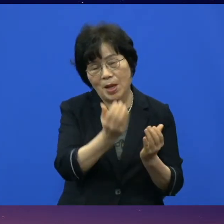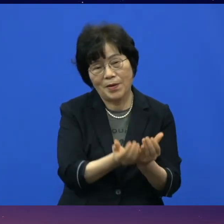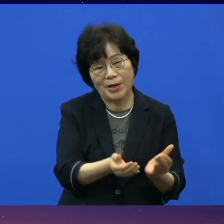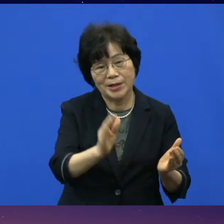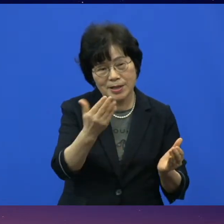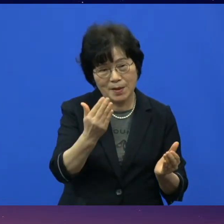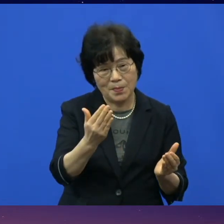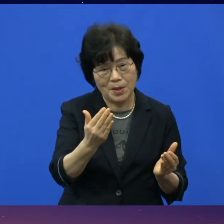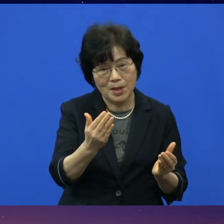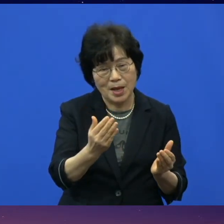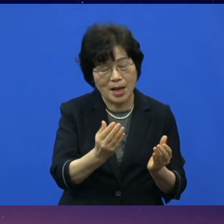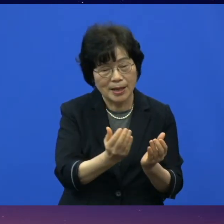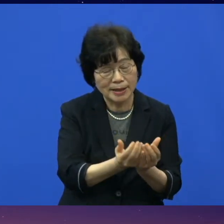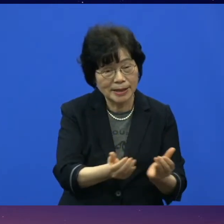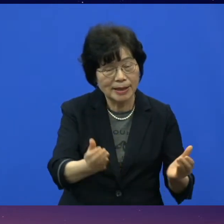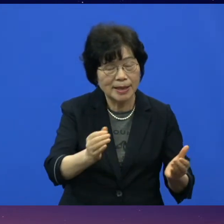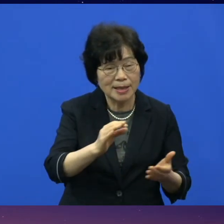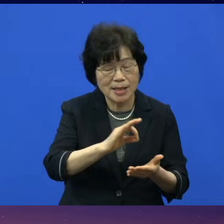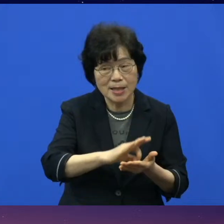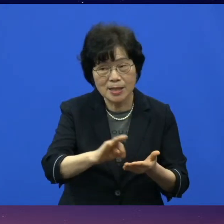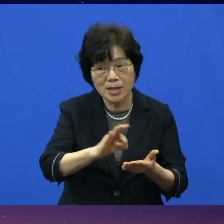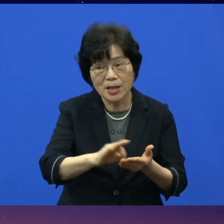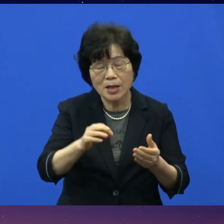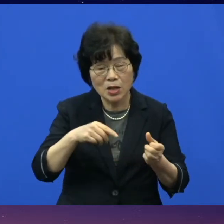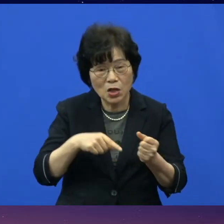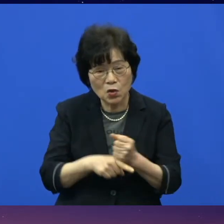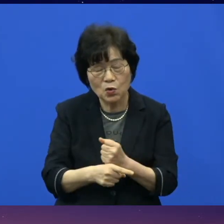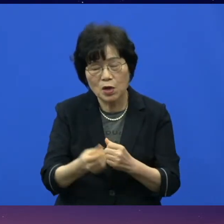그 질그릇이 쓸모 있는 것은 그 보배 때문이잖아요.